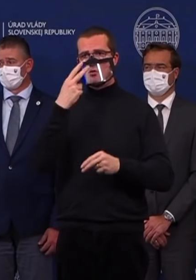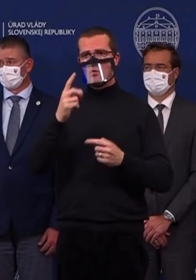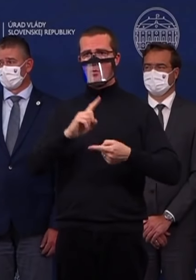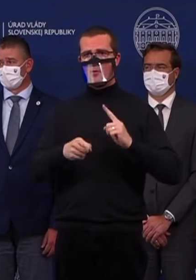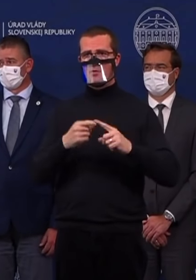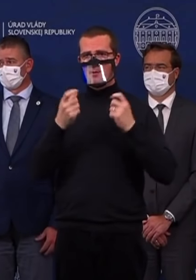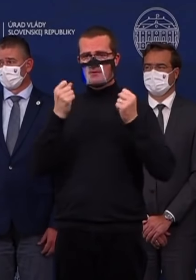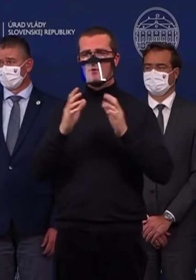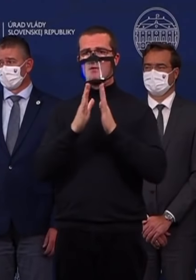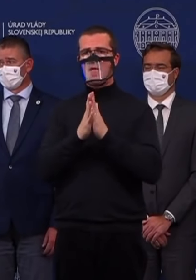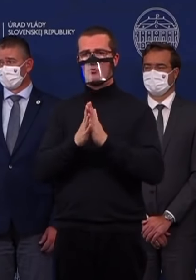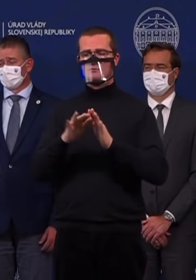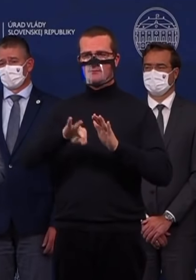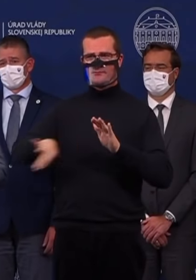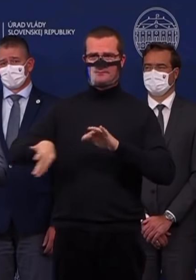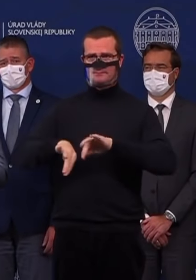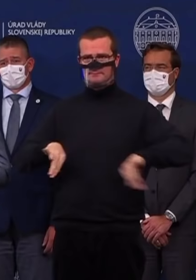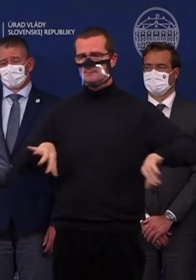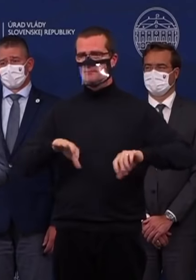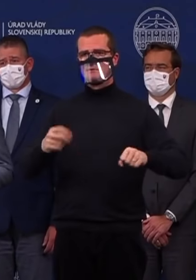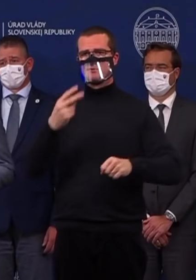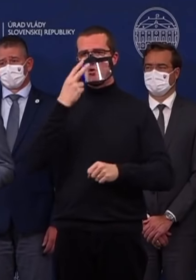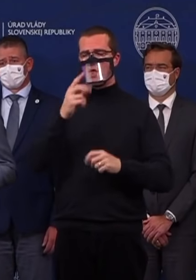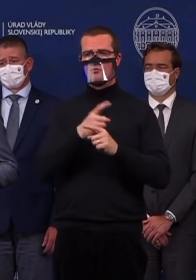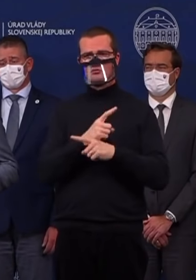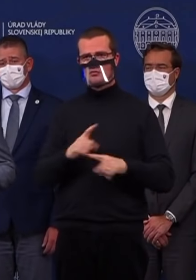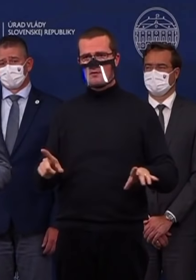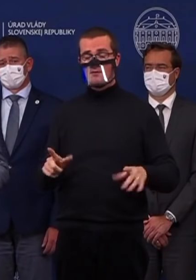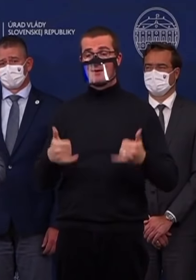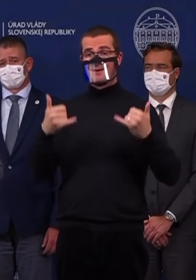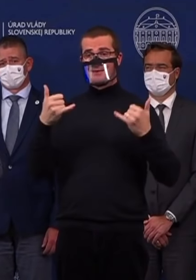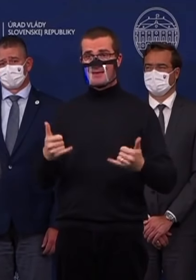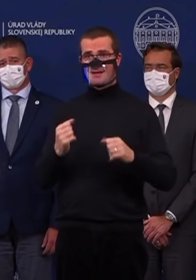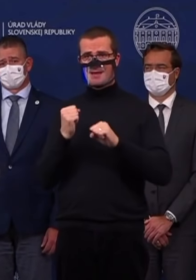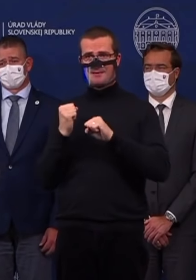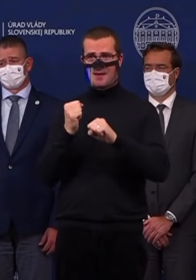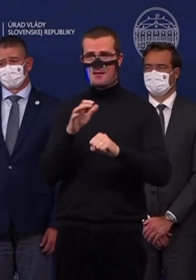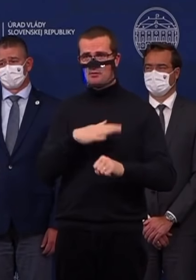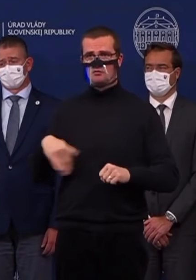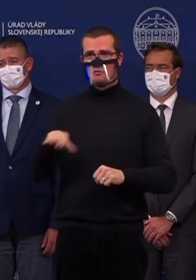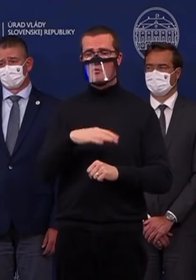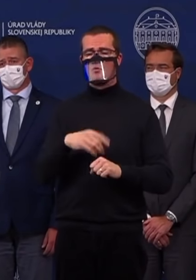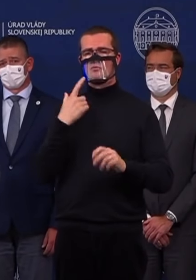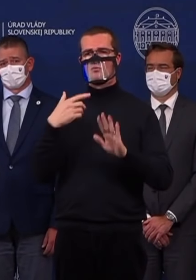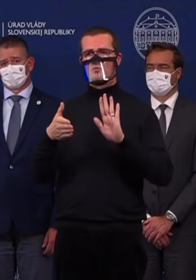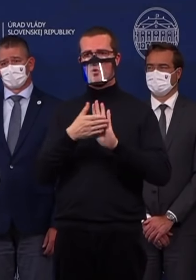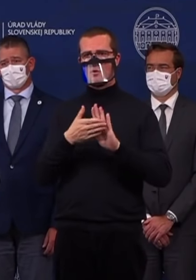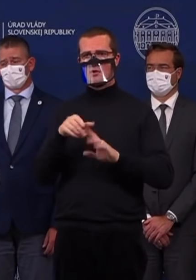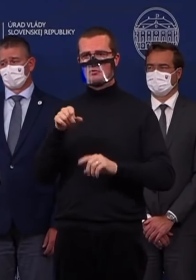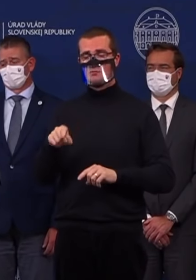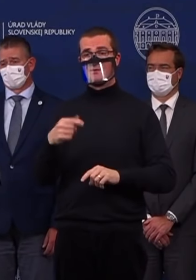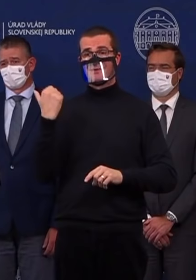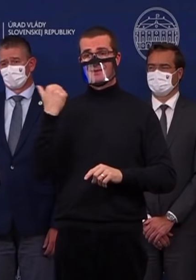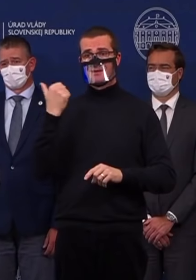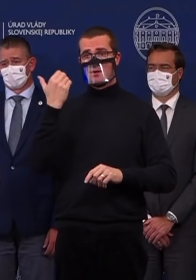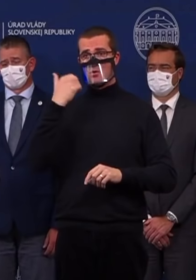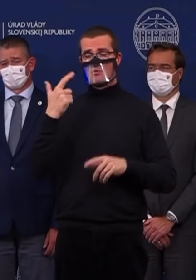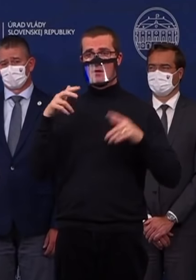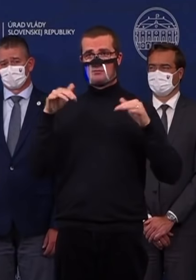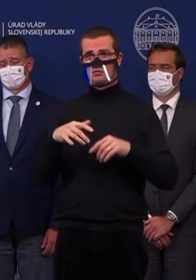presvedčenie, náboženské presvedčenie, bez ohľadu na čokoľvek. Jednoducho teraz potiahneme všetci spolu, dokážeme to. Títo ľudia, ktorí